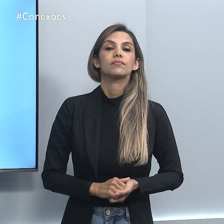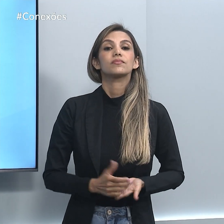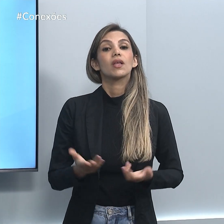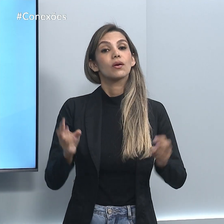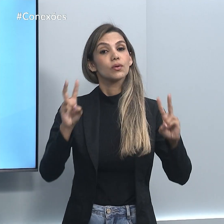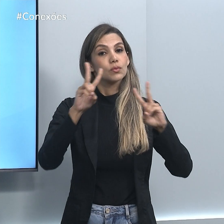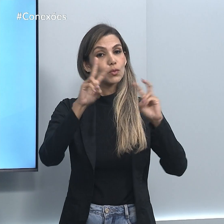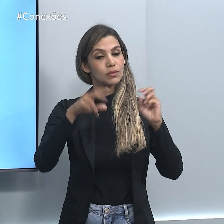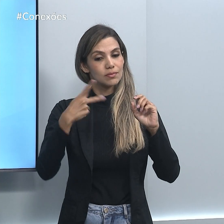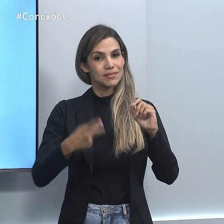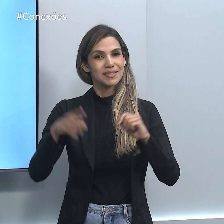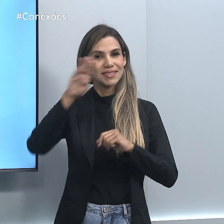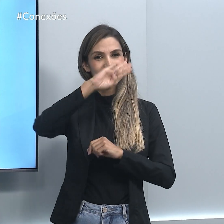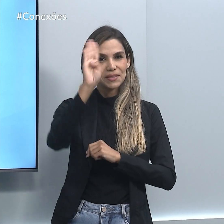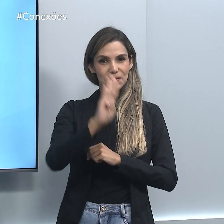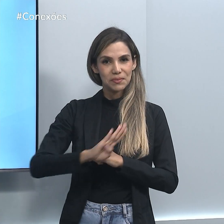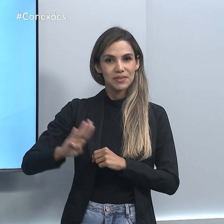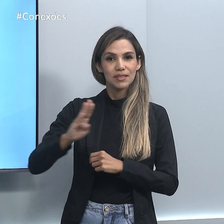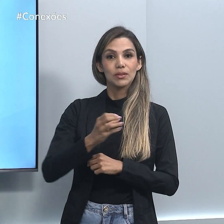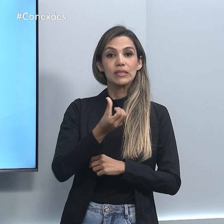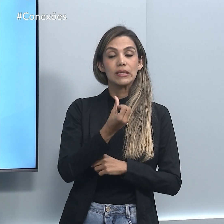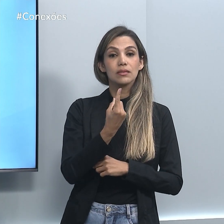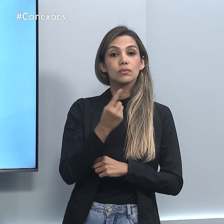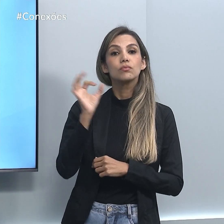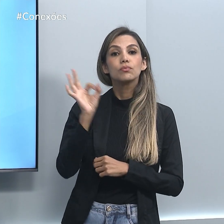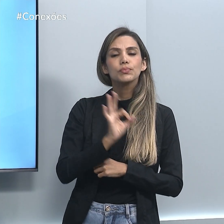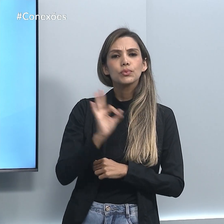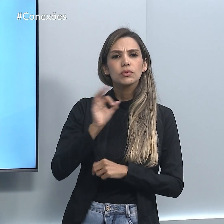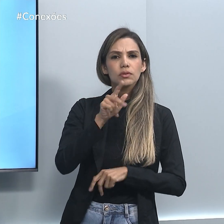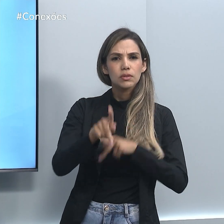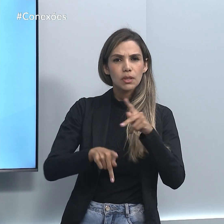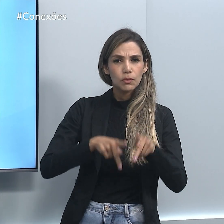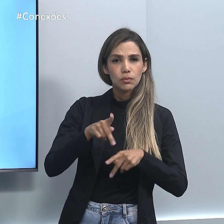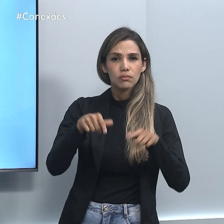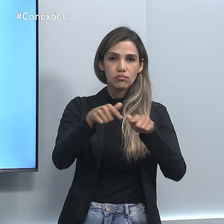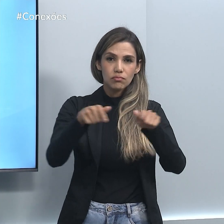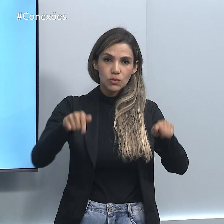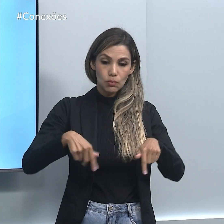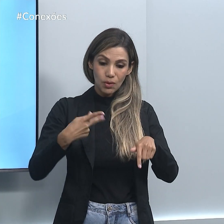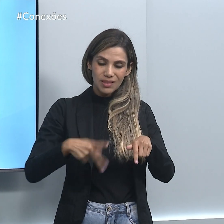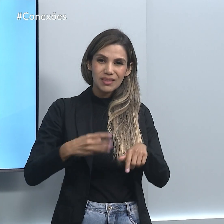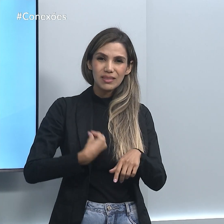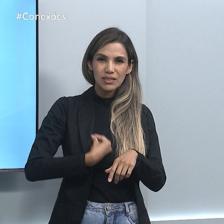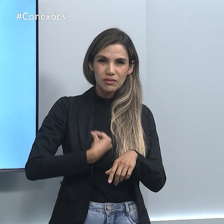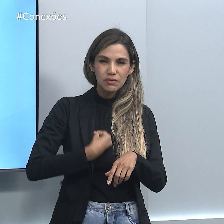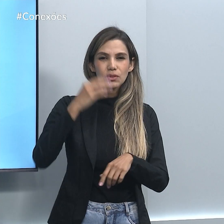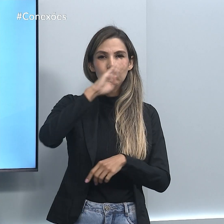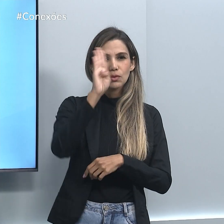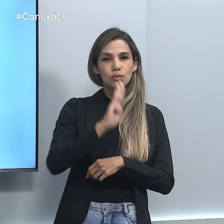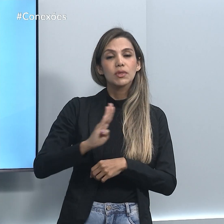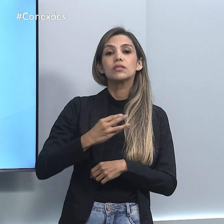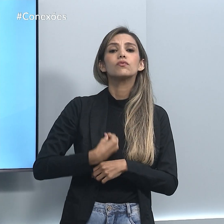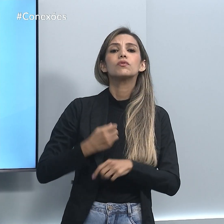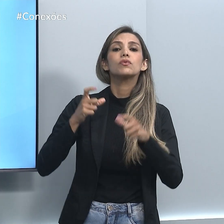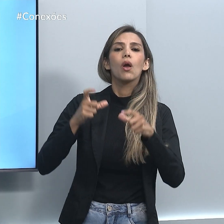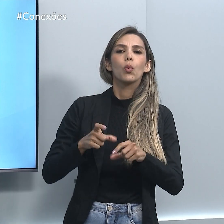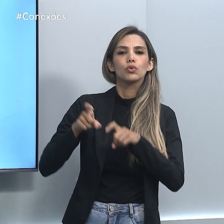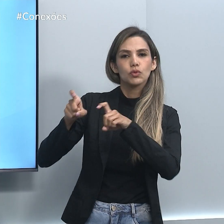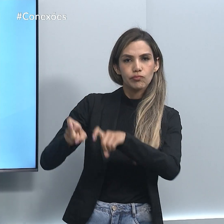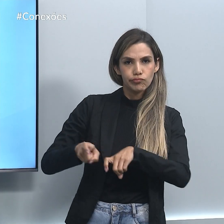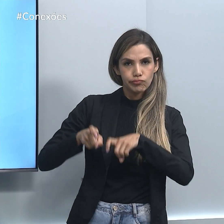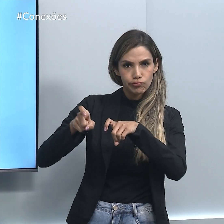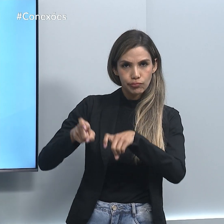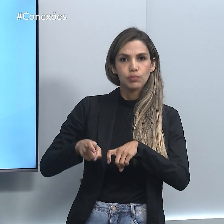para o cenário nacional, 61% da população quilombola do Brasil vive em áreas rurais.